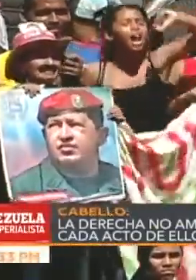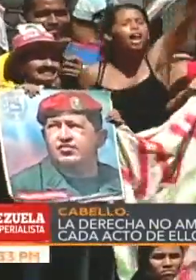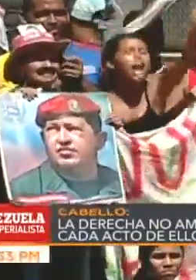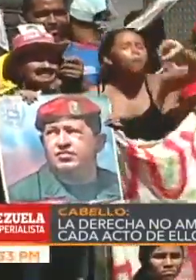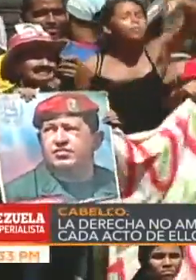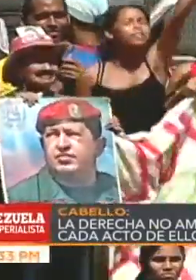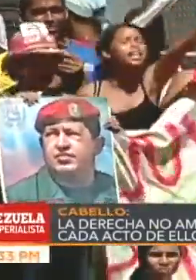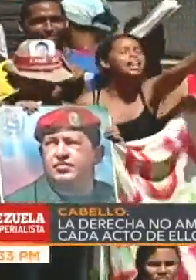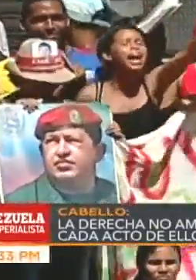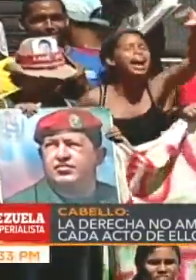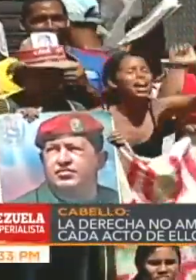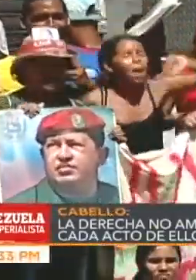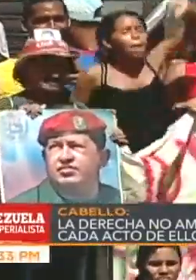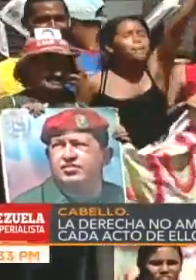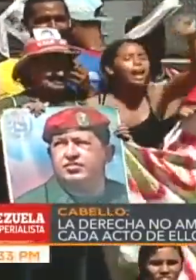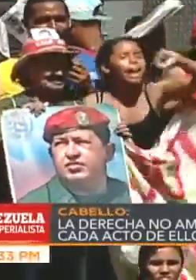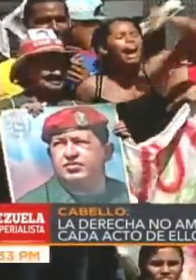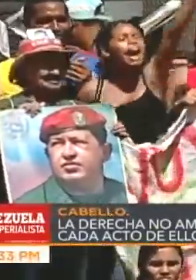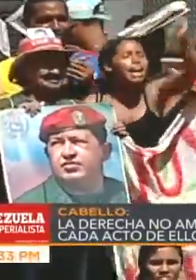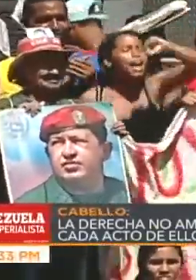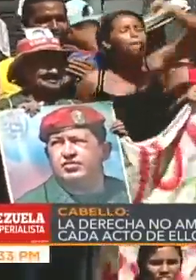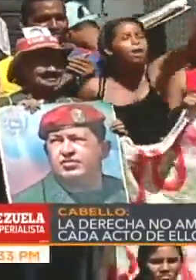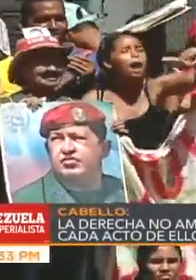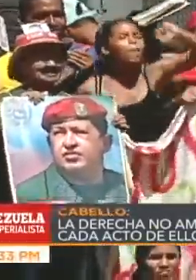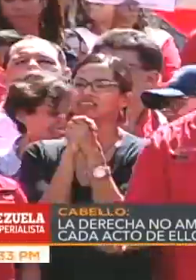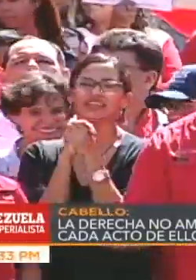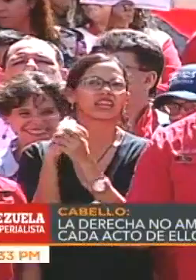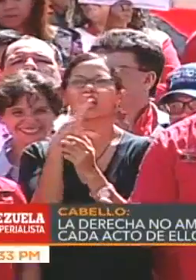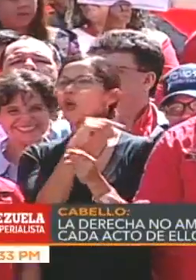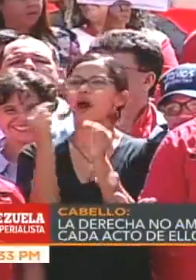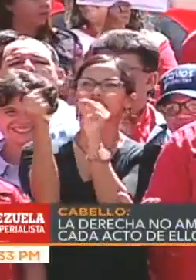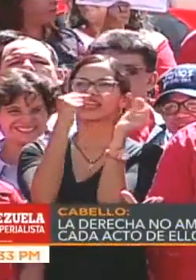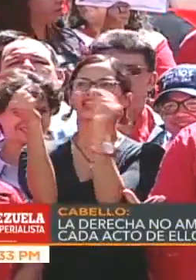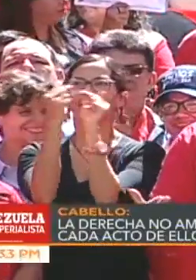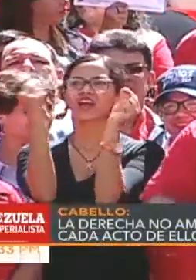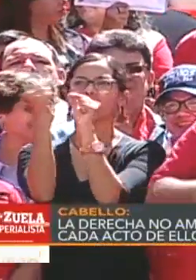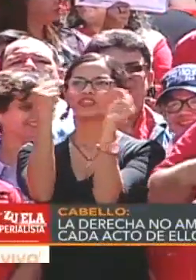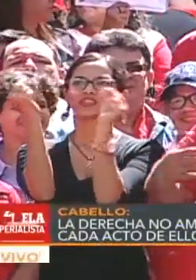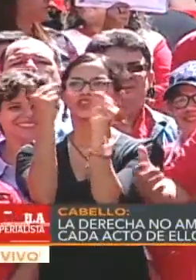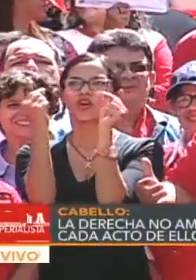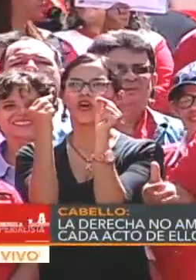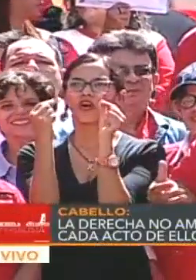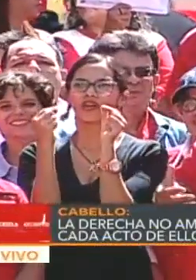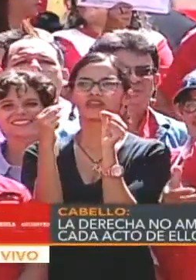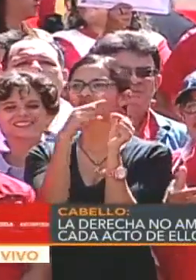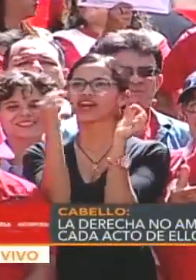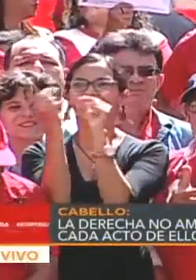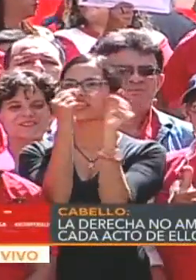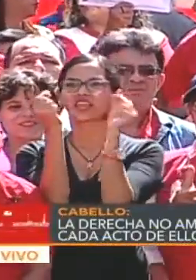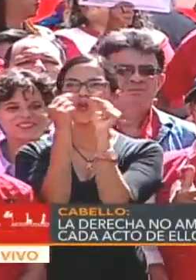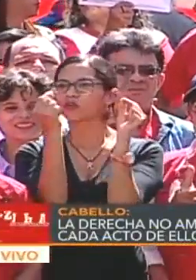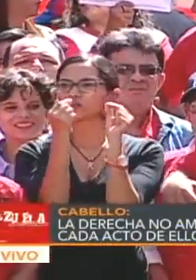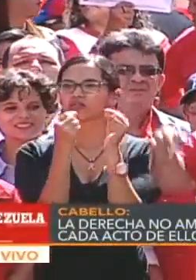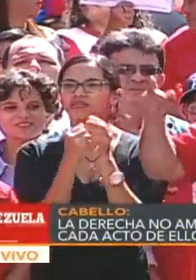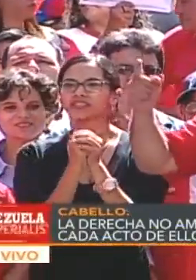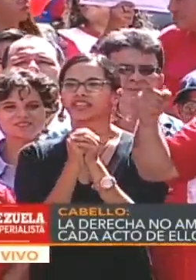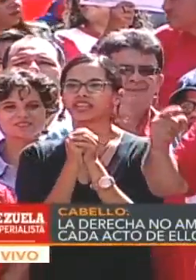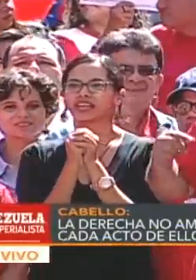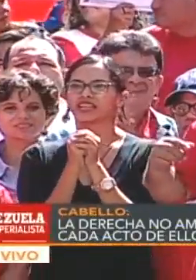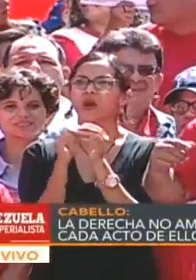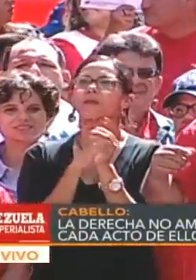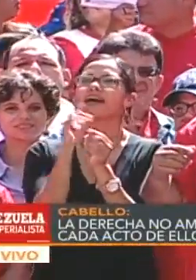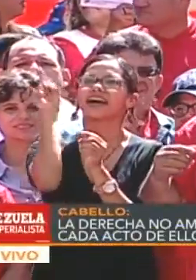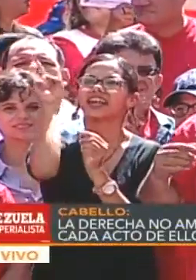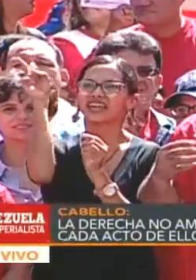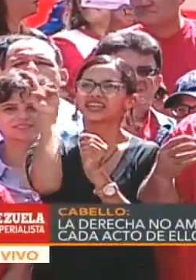Yo creo, camaradas, que ya no está en discusión, ya no está en discusión de parte